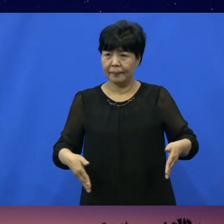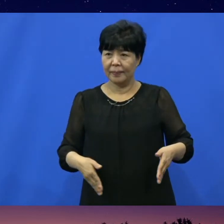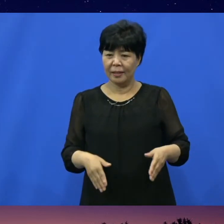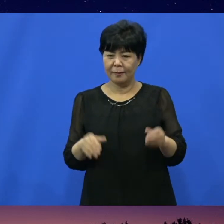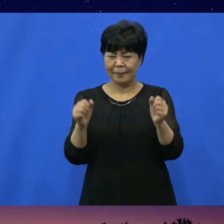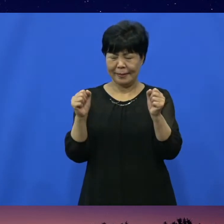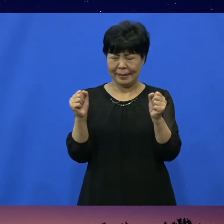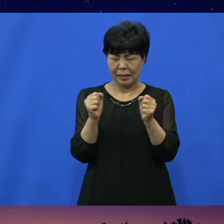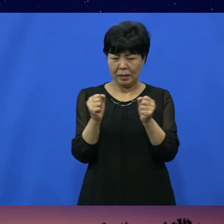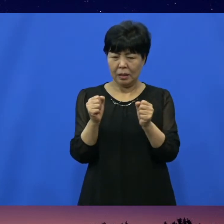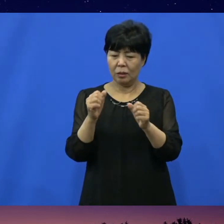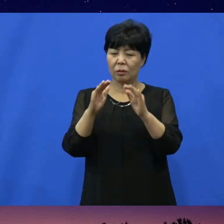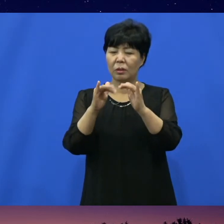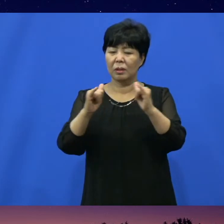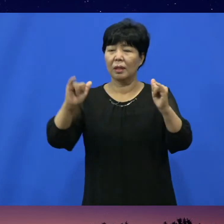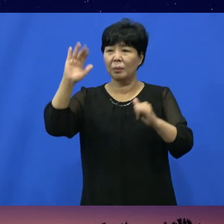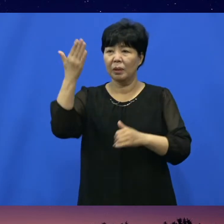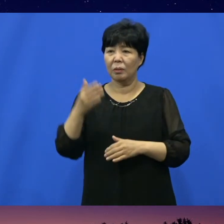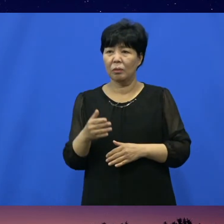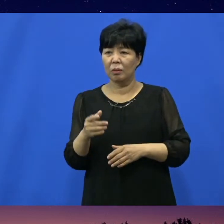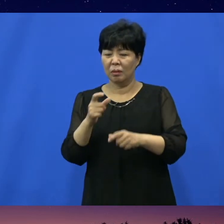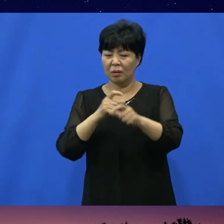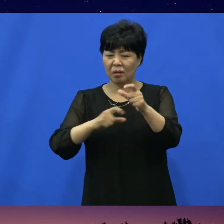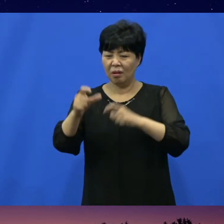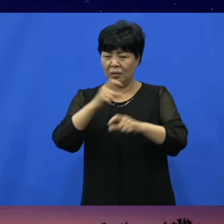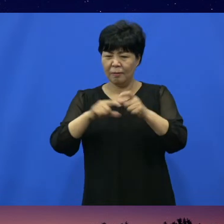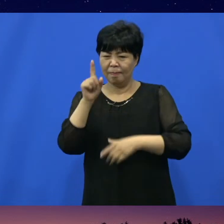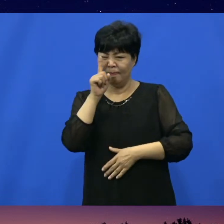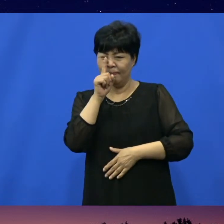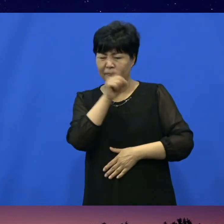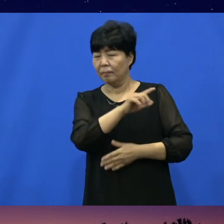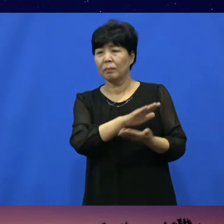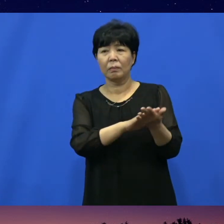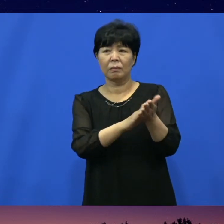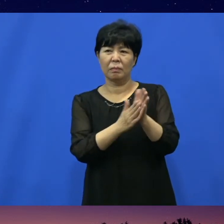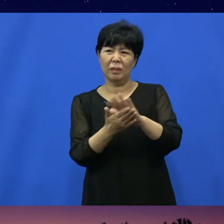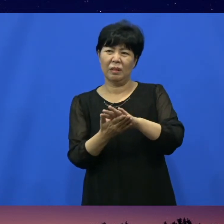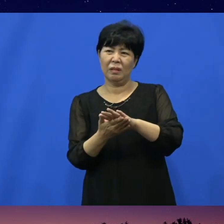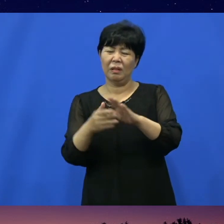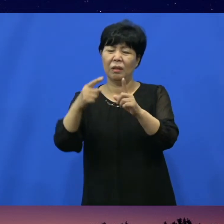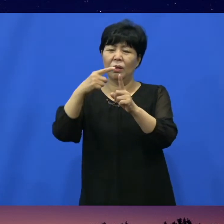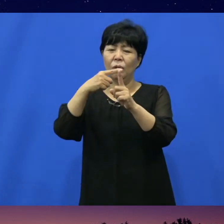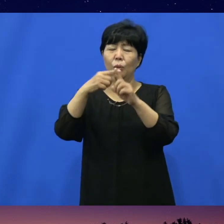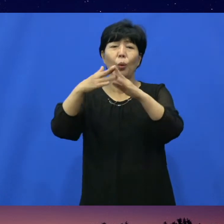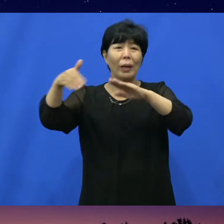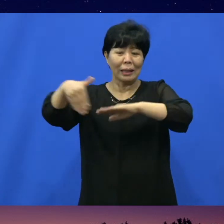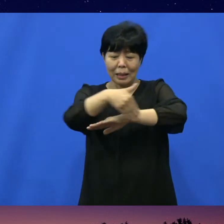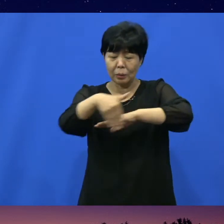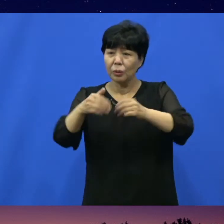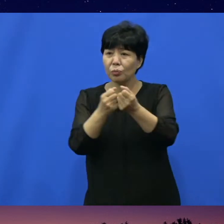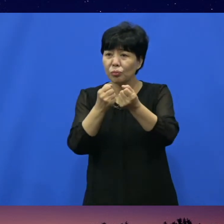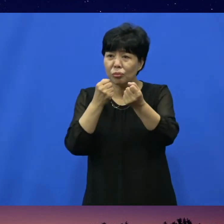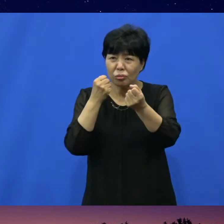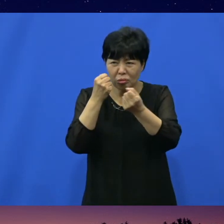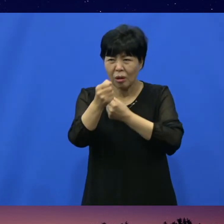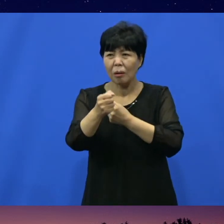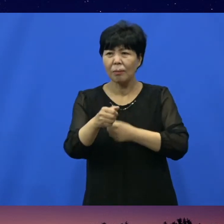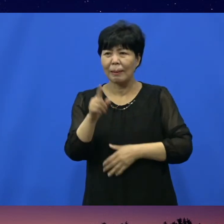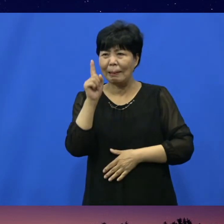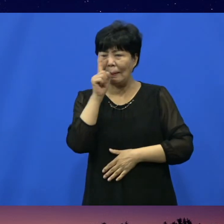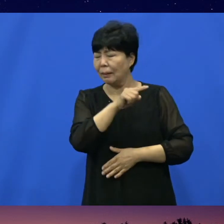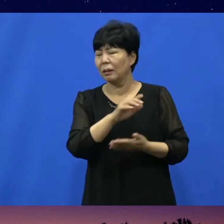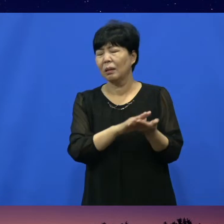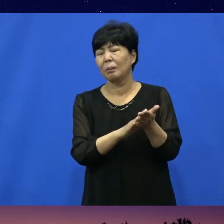되고 갈수록 나빠져가요. 교회를 다녀도 자칫하는 종교생활이 되면 그렇게 되는 거예요.